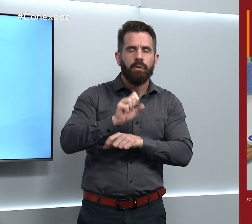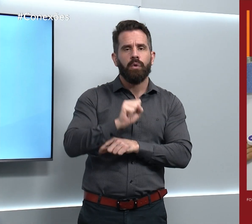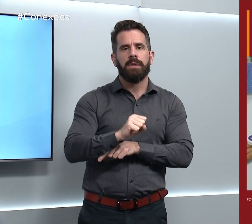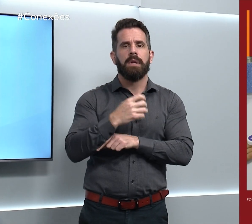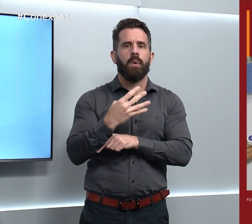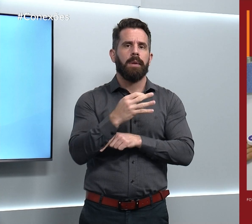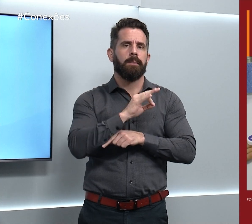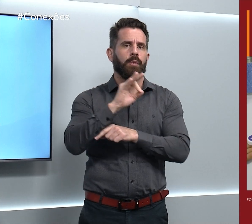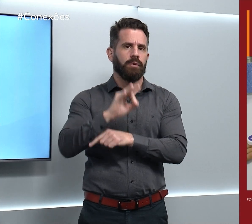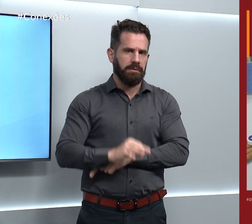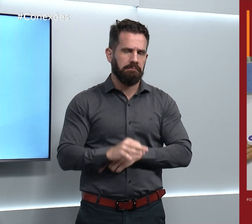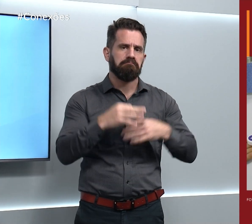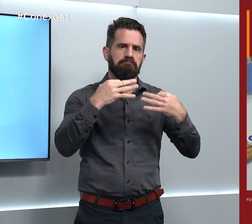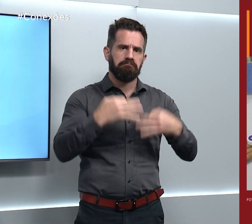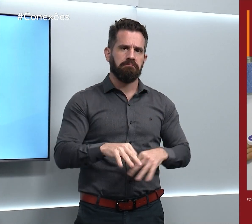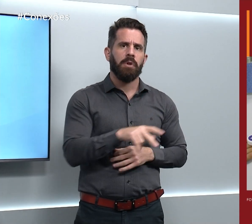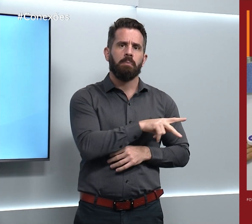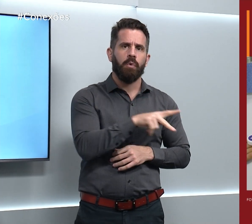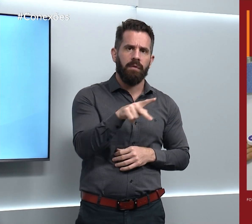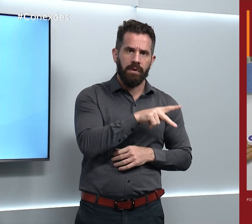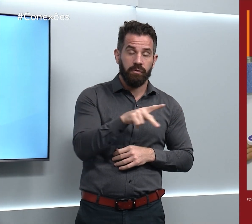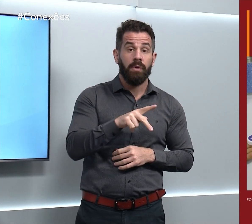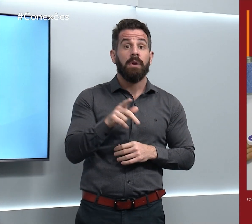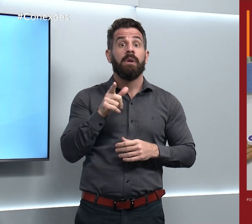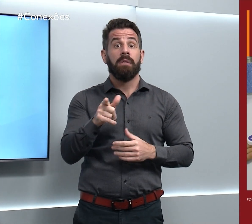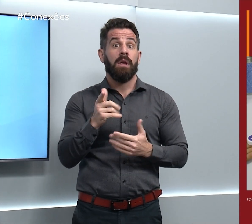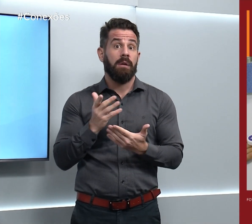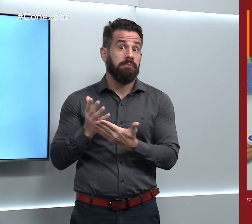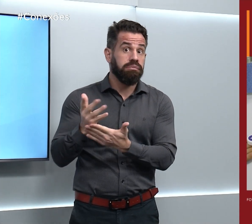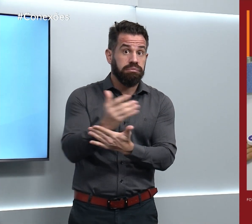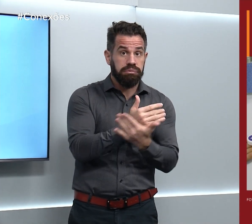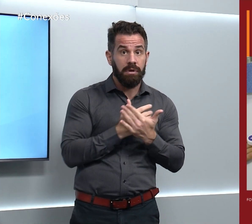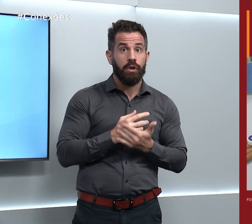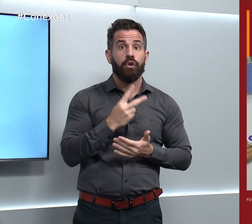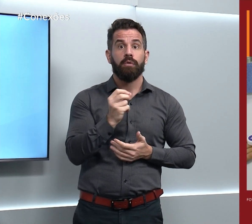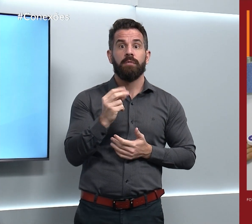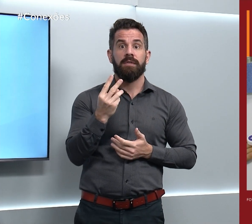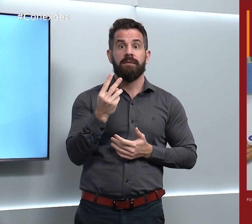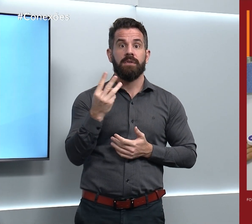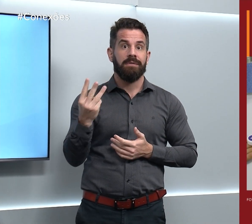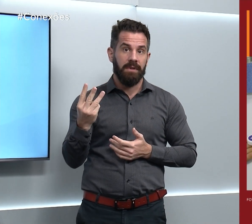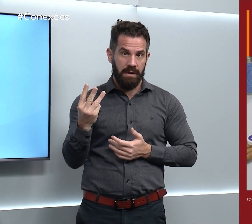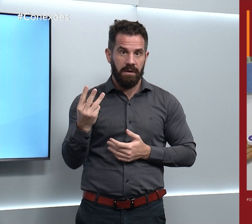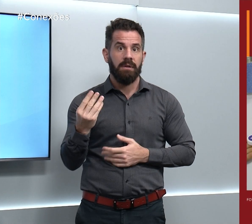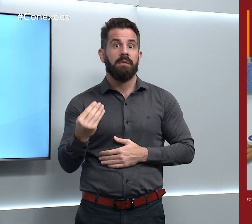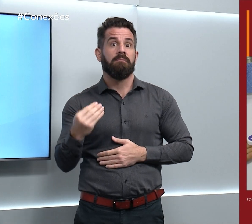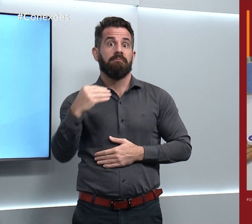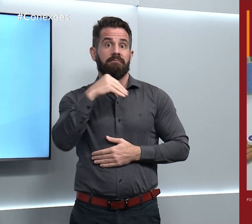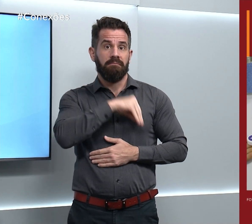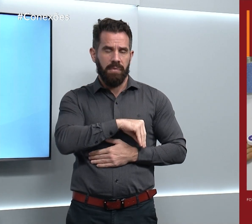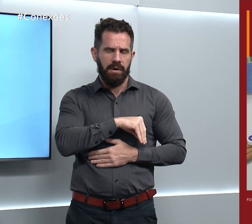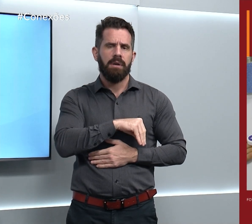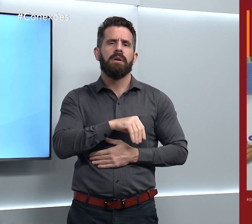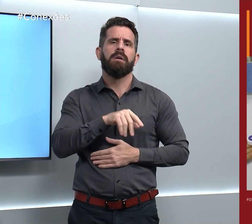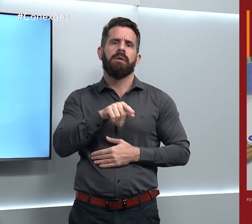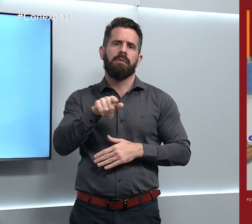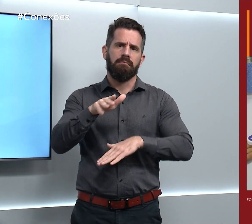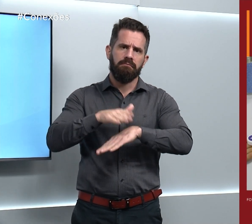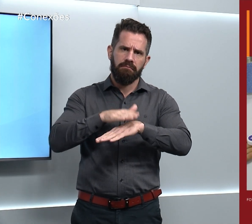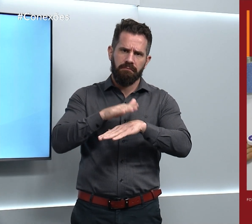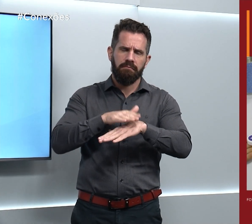Segundo o levantamento, em 2023, o rendimento médio mensal dos professores do magistério das